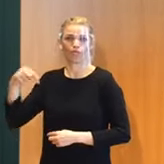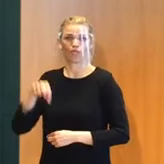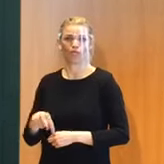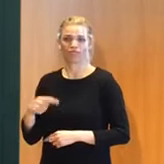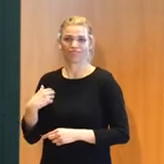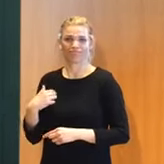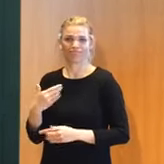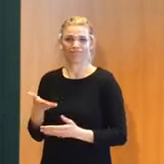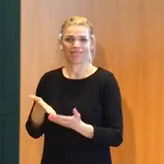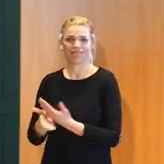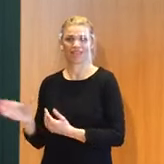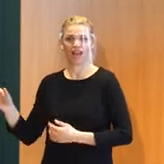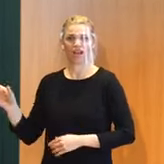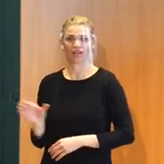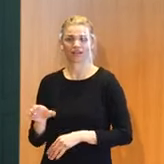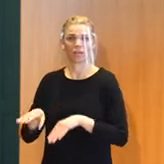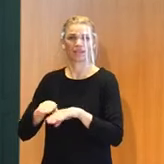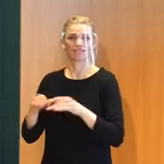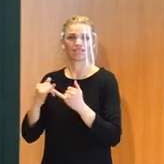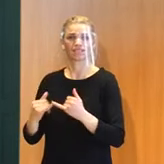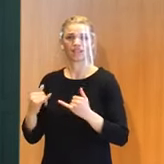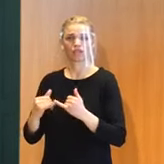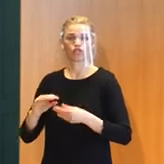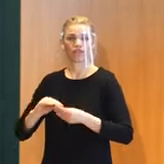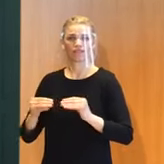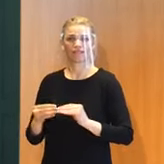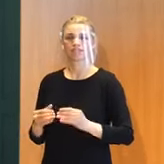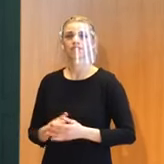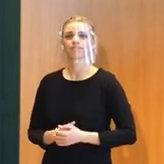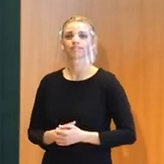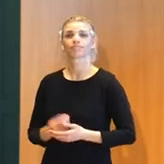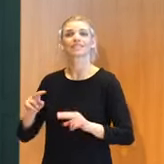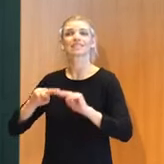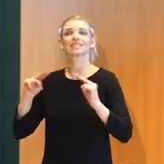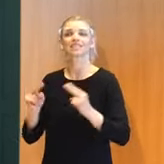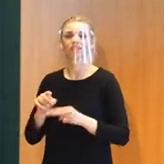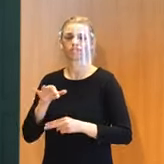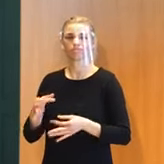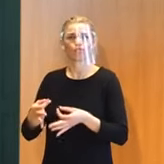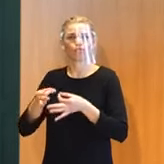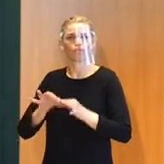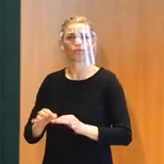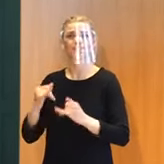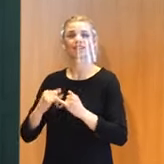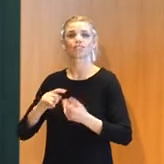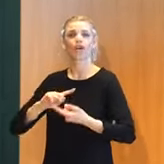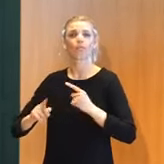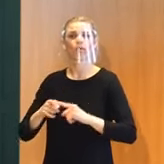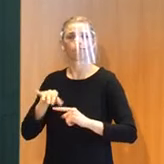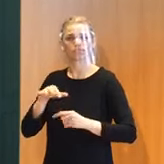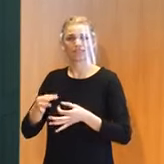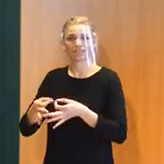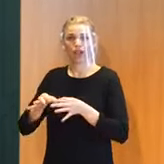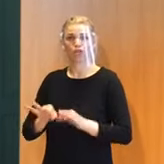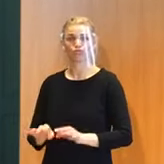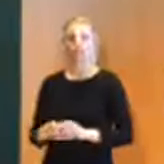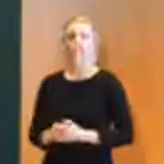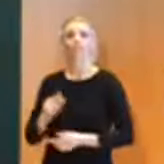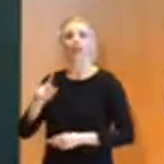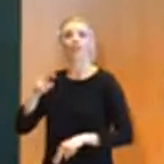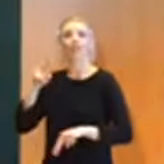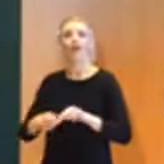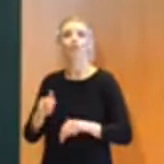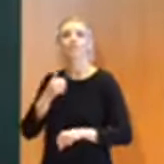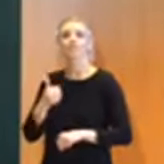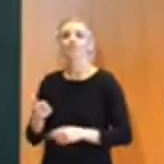ma nahradí na poste ministra zahraničných vecí. Svet je komplikovaný, zahraničná politika je komplikovaná, ale na konci